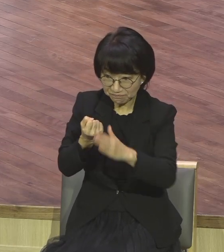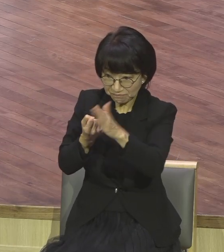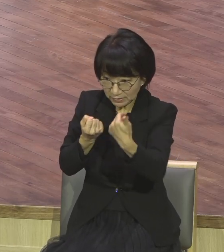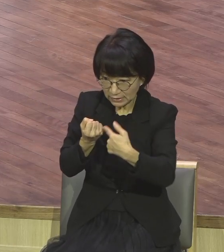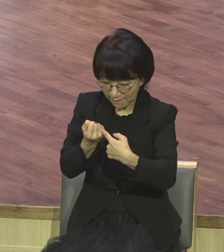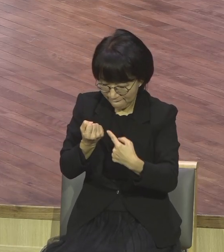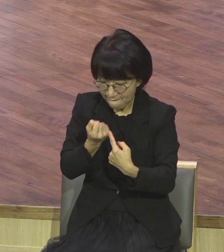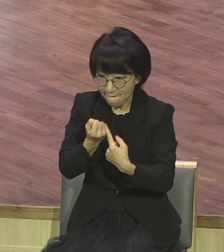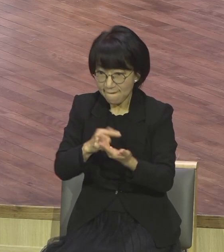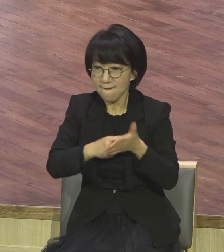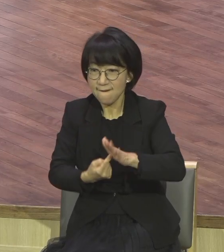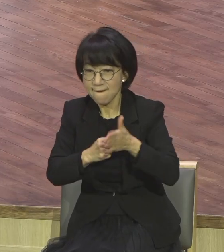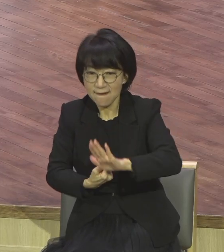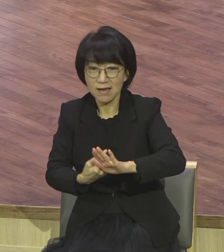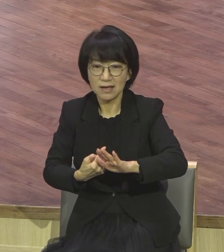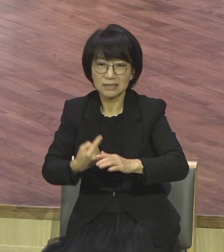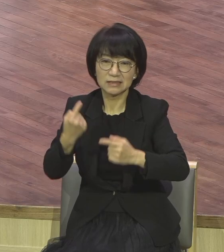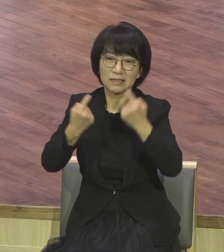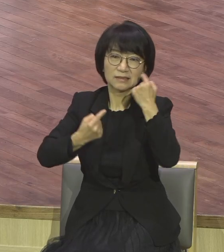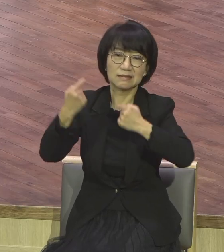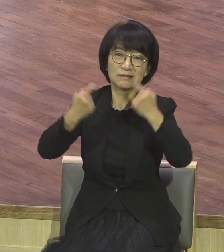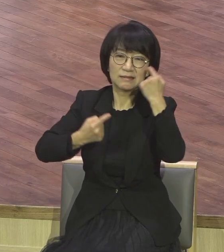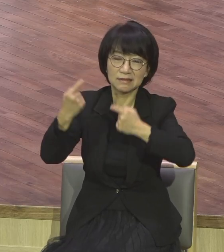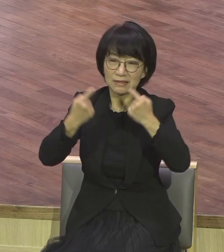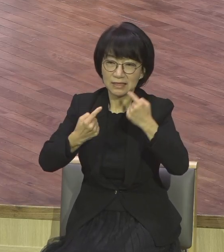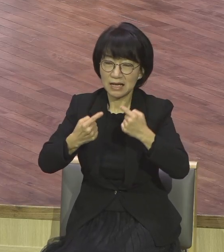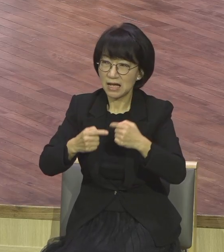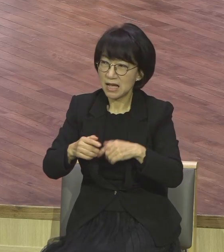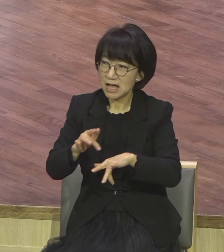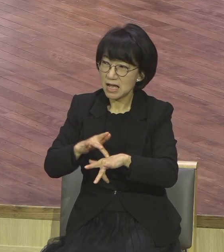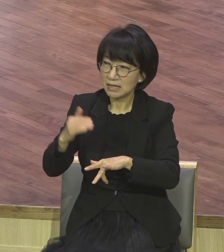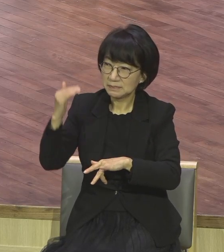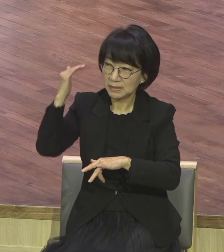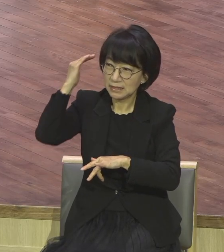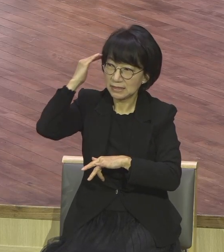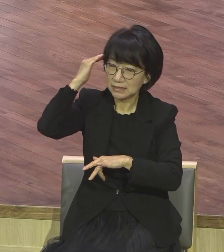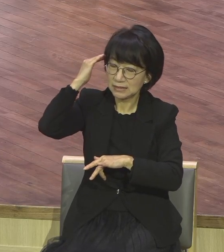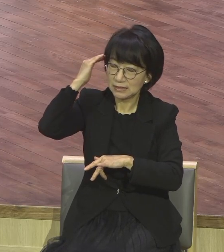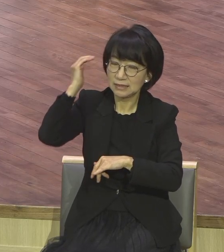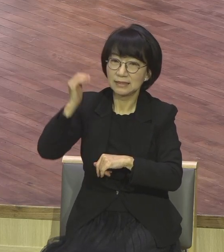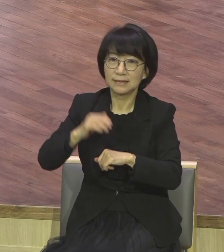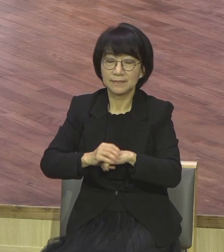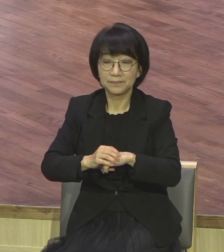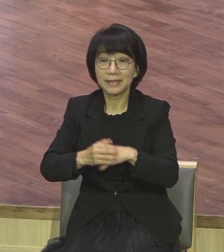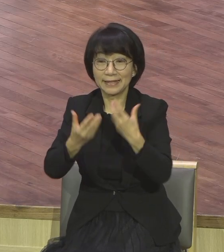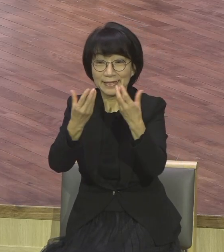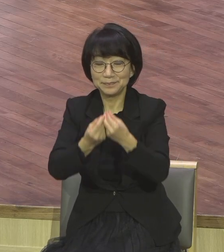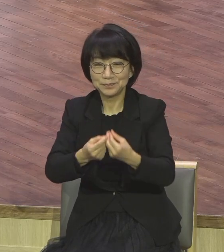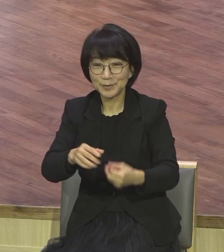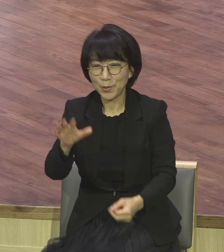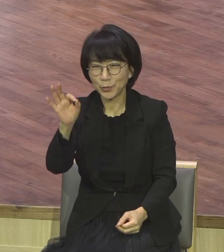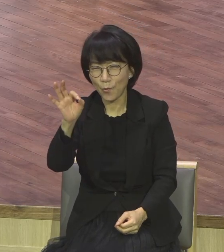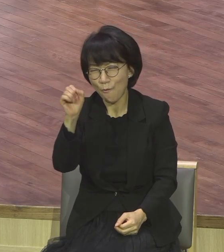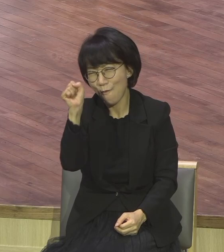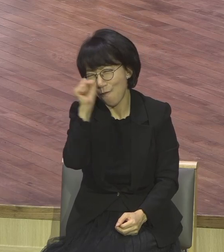나를 은혜 받지 못하게 만들구나. 돈 되게 좋아하는 사람은요. 돈에다 상처받아요. 돈 좋아한다는 증거예요.